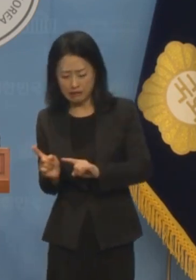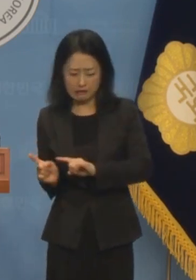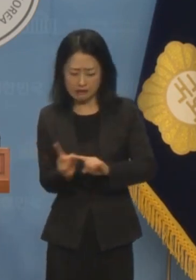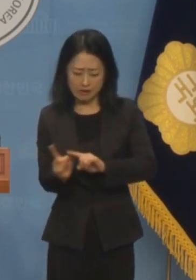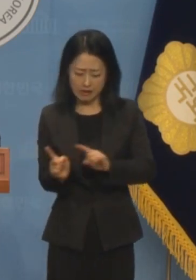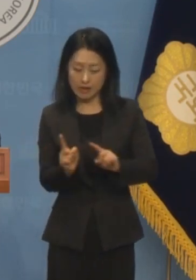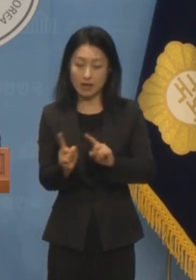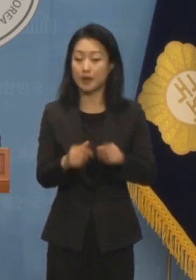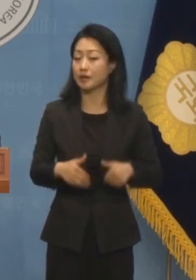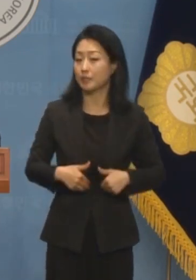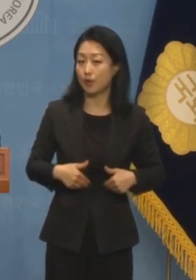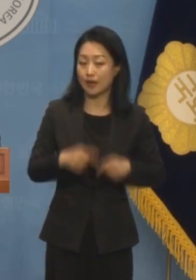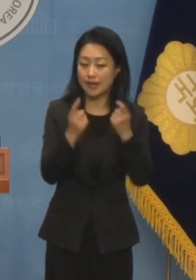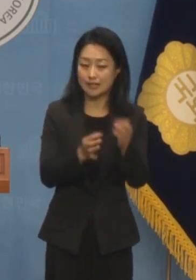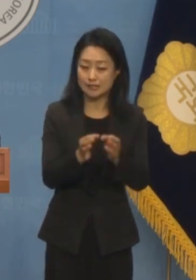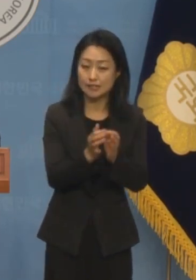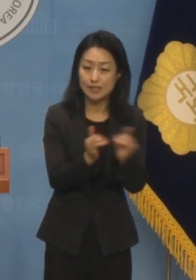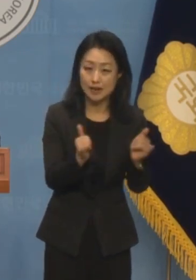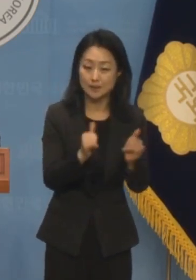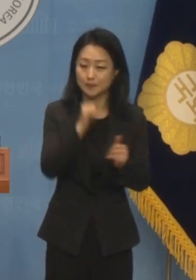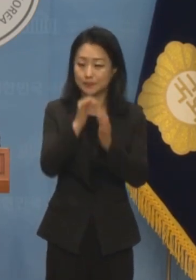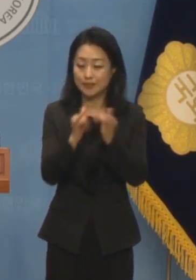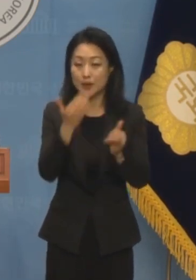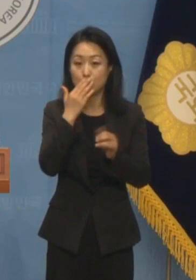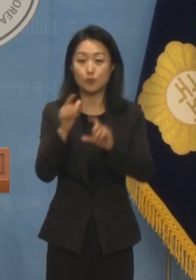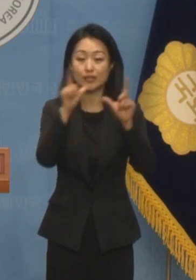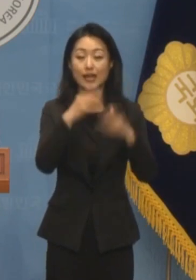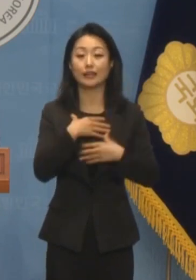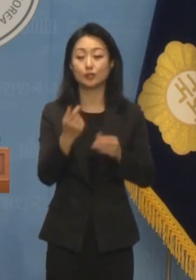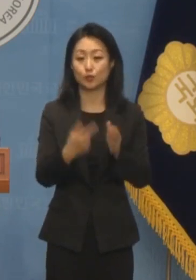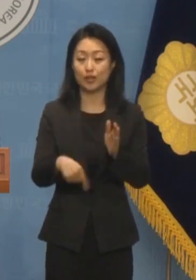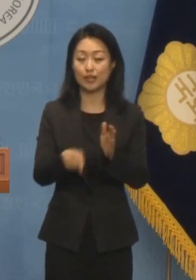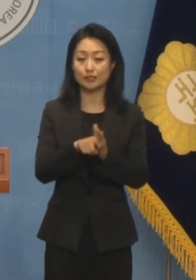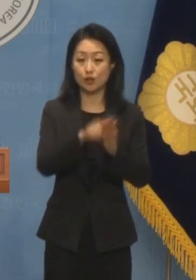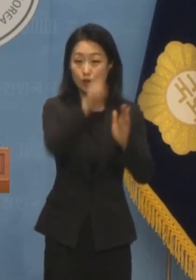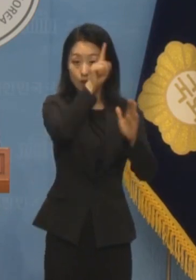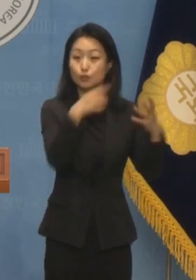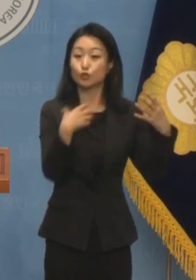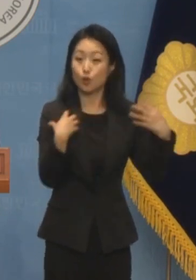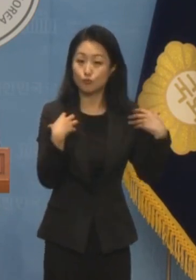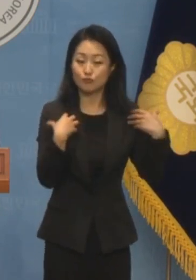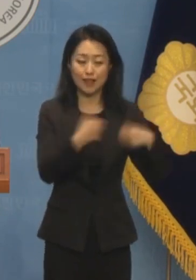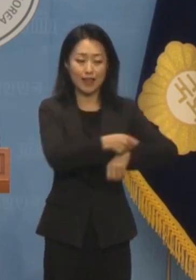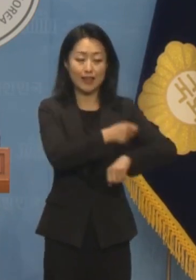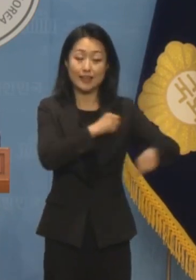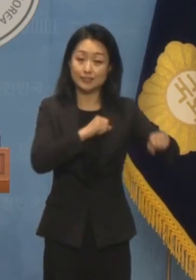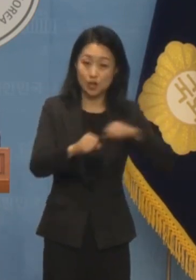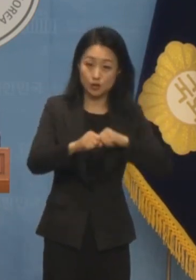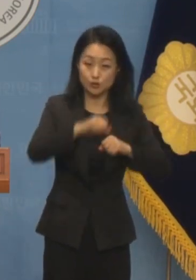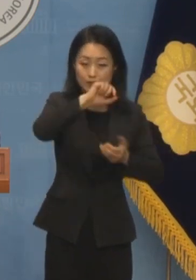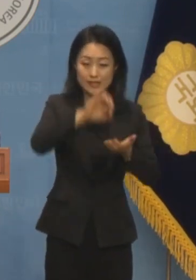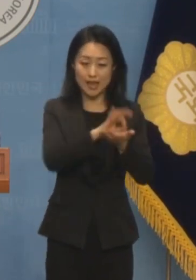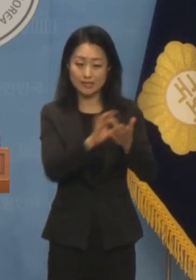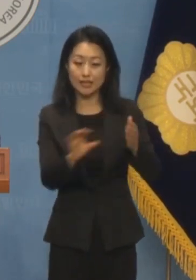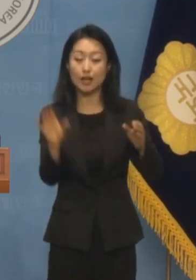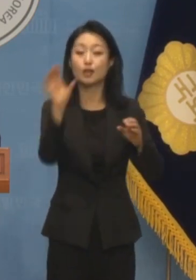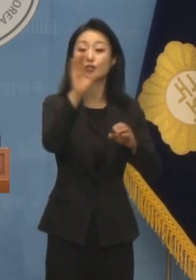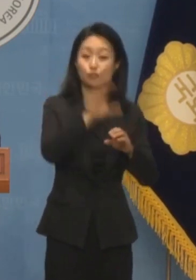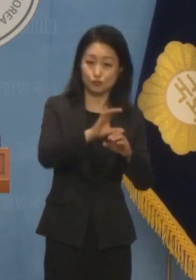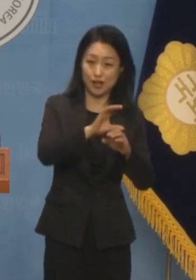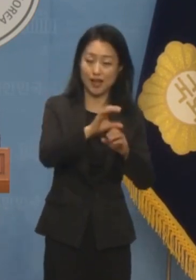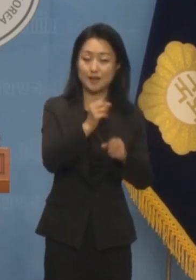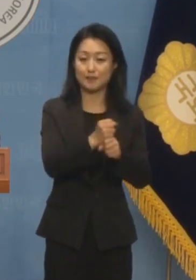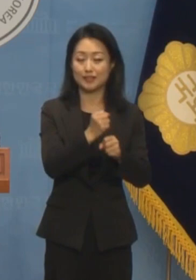상황에서 자영업자와 서민의 생계 안정을 위해 정부가 적극적인 재정의 역할을